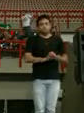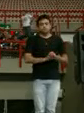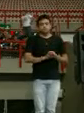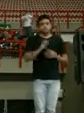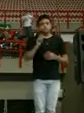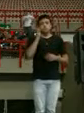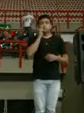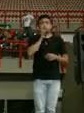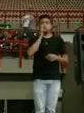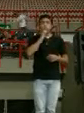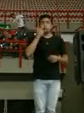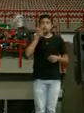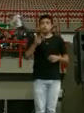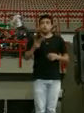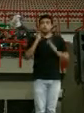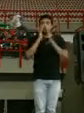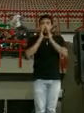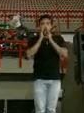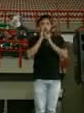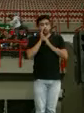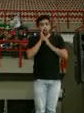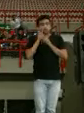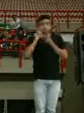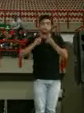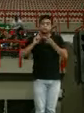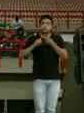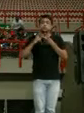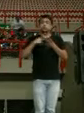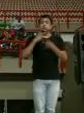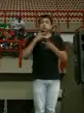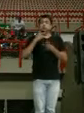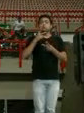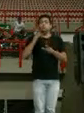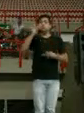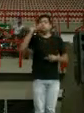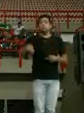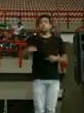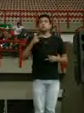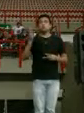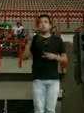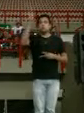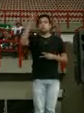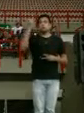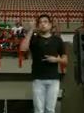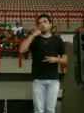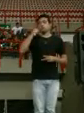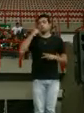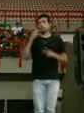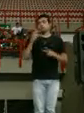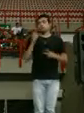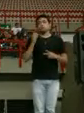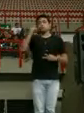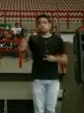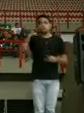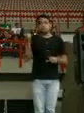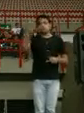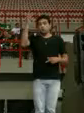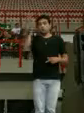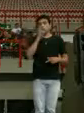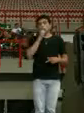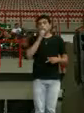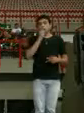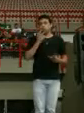se uma mulher sussurra, o som é alto e fraco. Se a mulher está sussurrando, o som é alto.